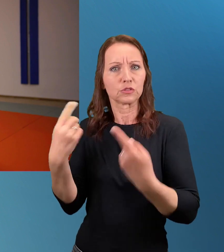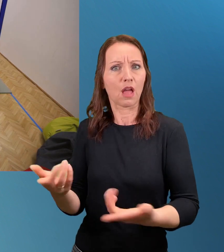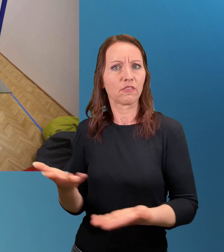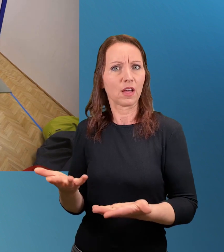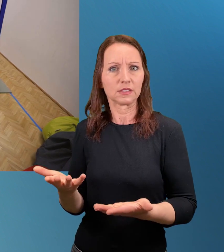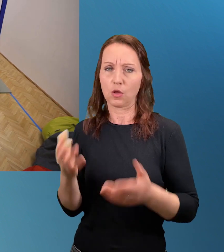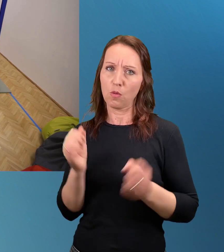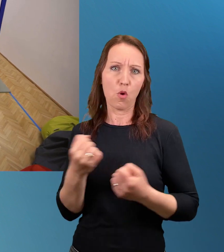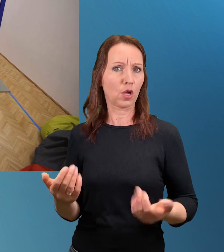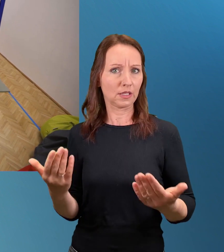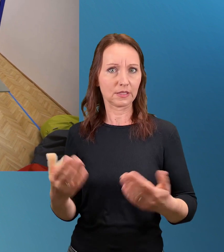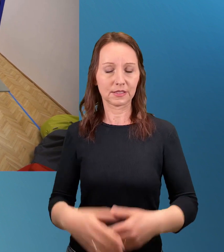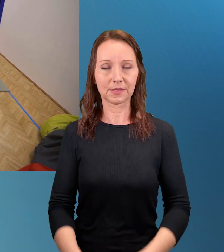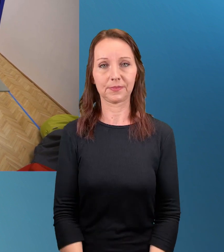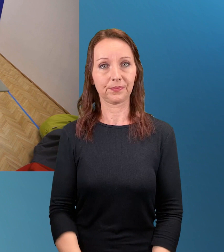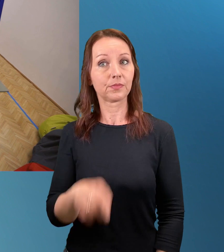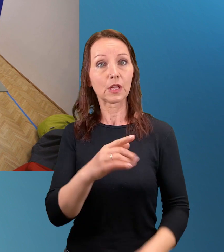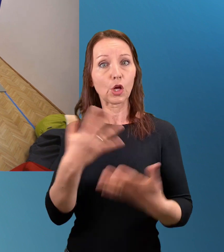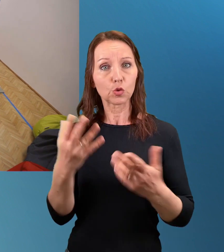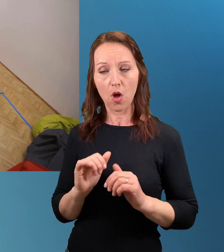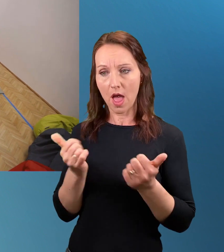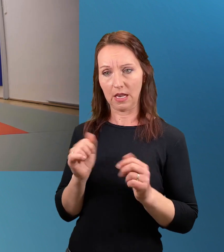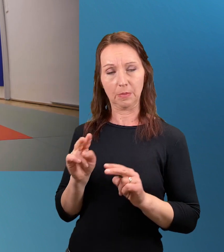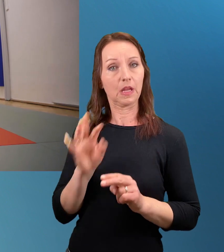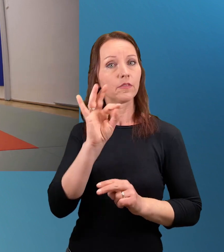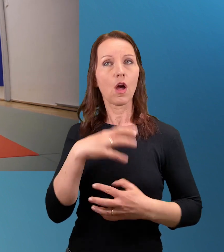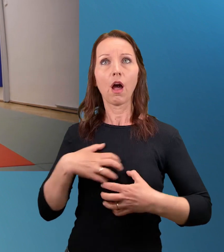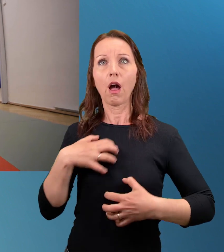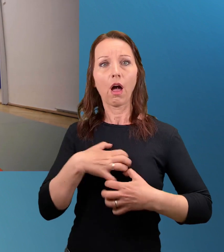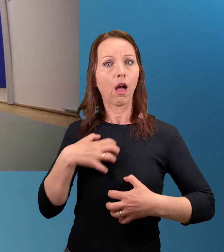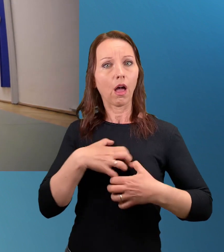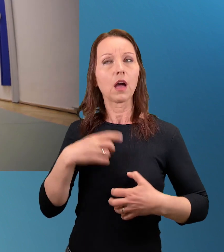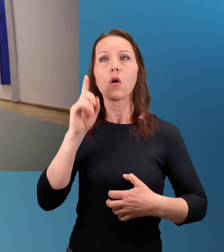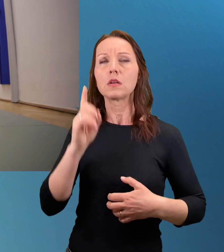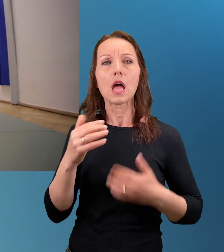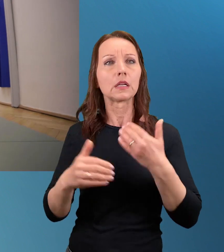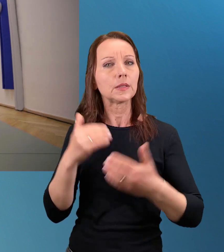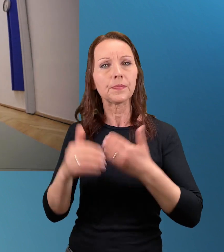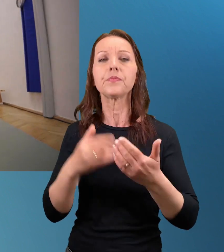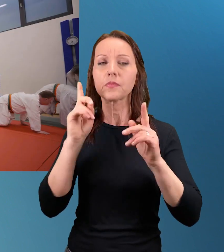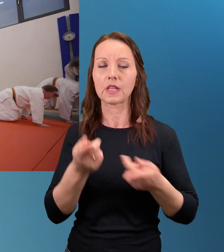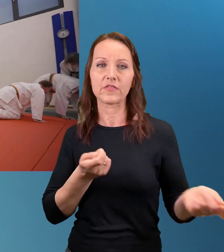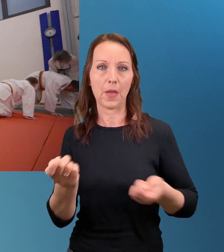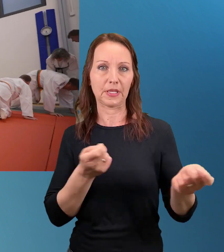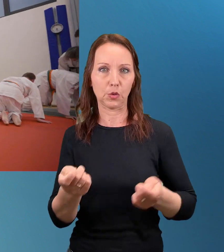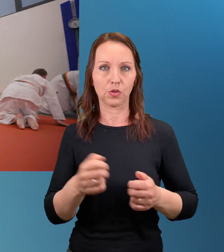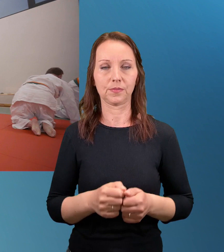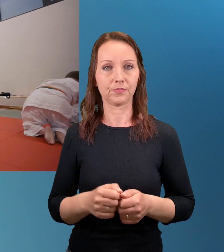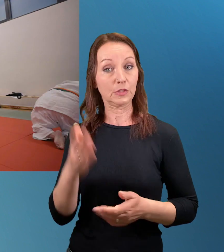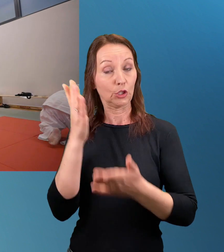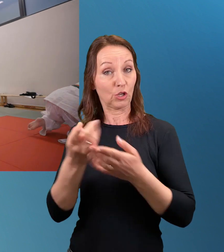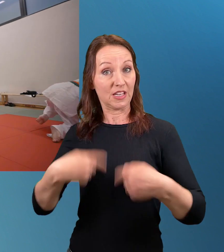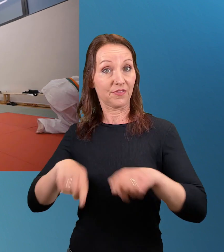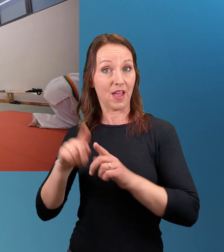anfangen? Dieses Erlebnis war so aufwühlend, dass anschließend vermittelt wurde. Der Kontakt zwischen dem bereits